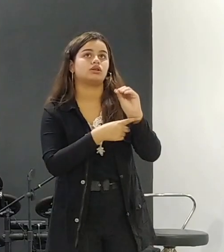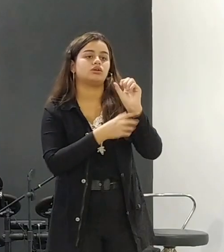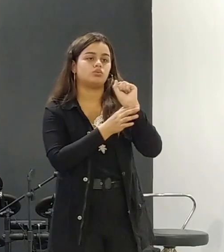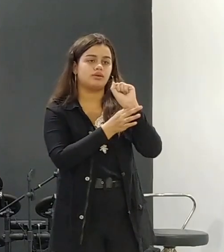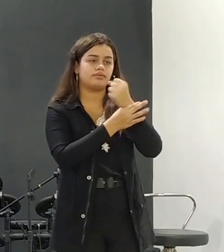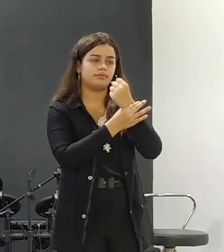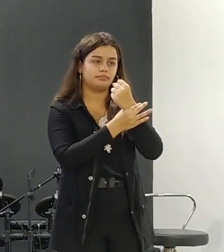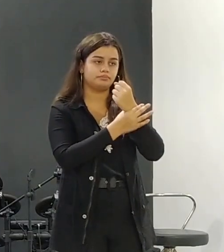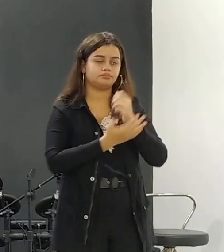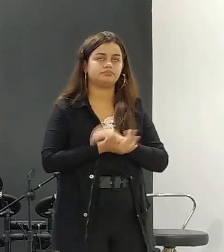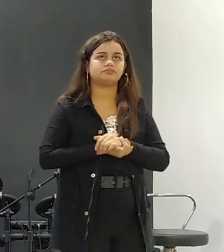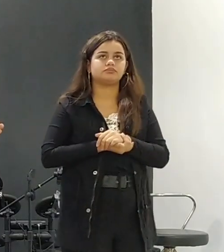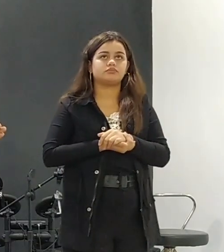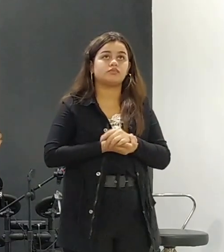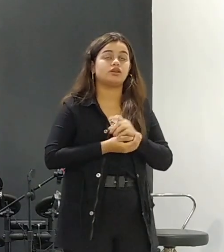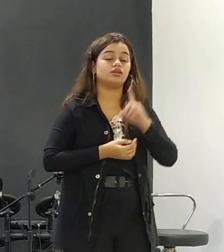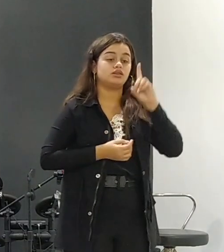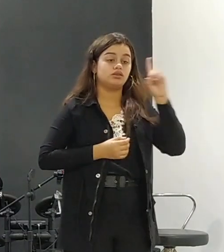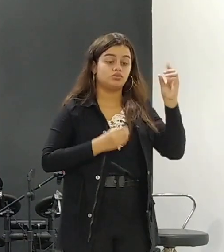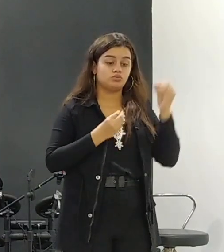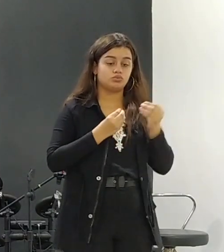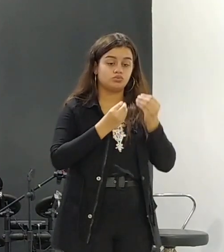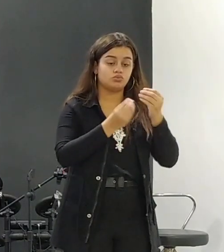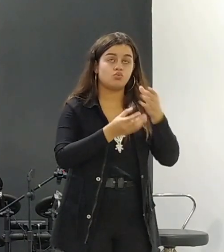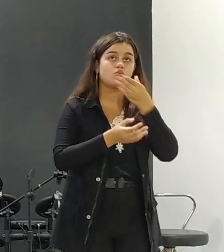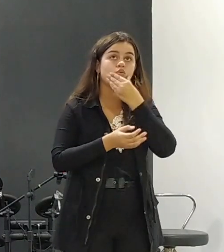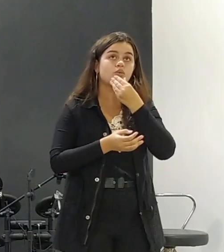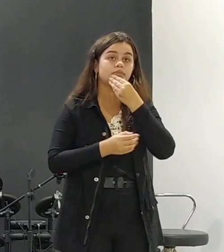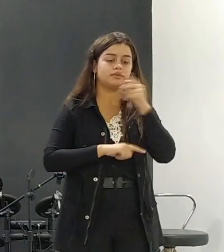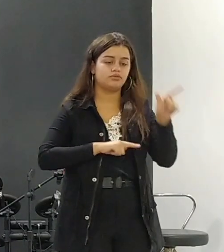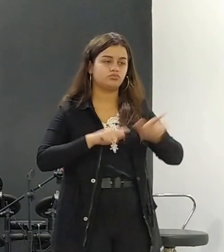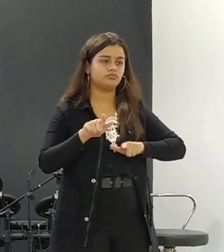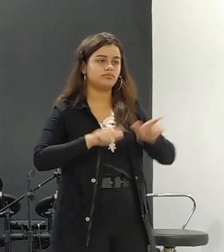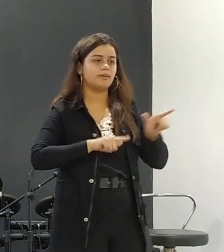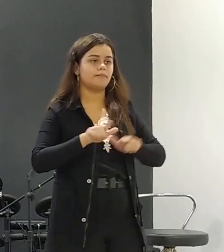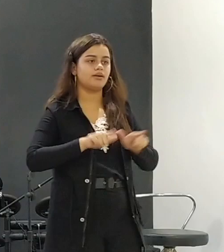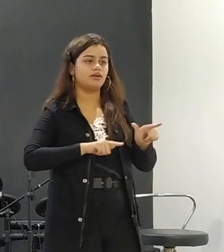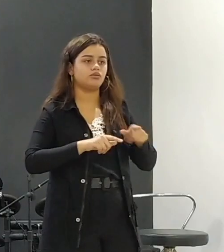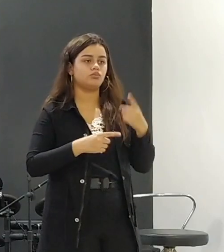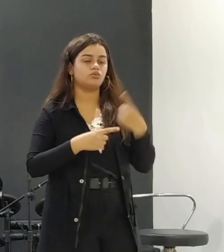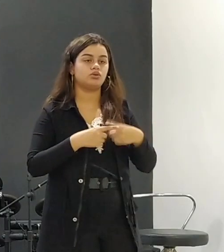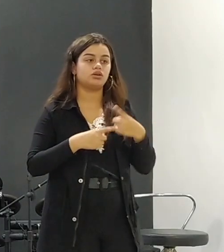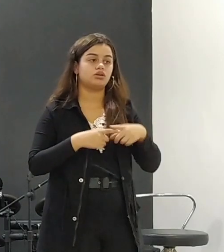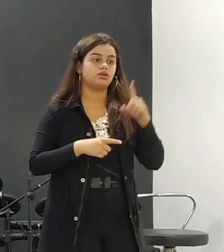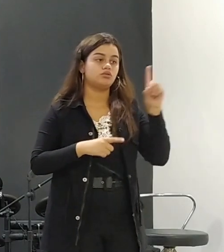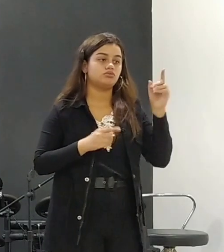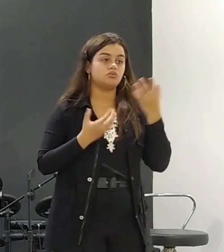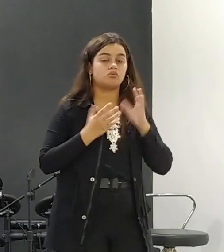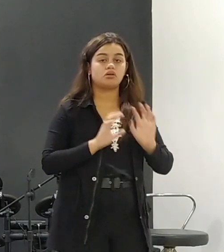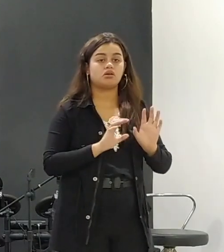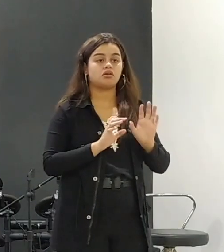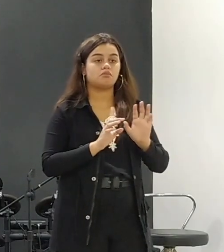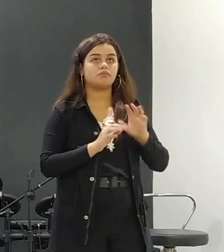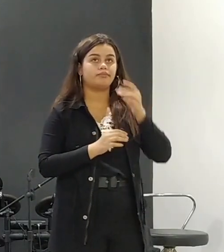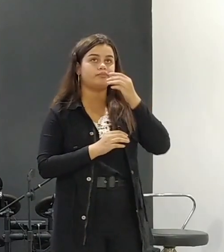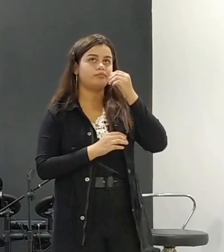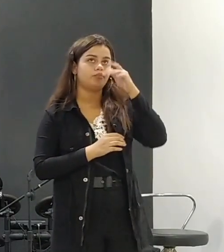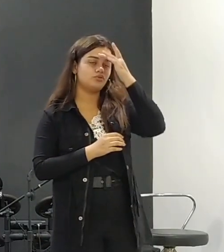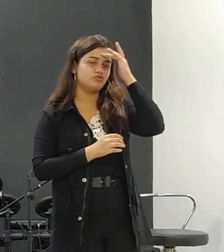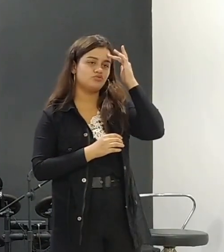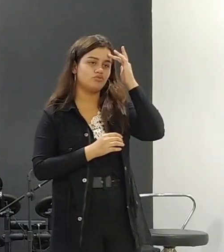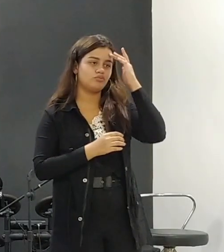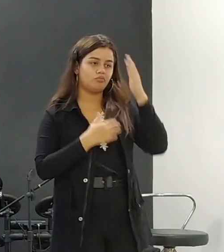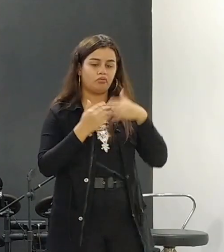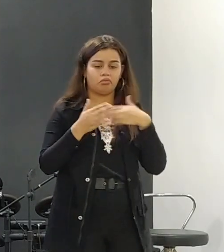o guardar. Deus põe o homem do Éden, daí um trabalho, porque Deus não quer ninguém à toa. Amém, irmão? Olha os homens